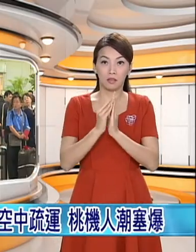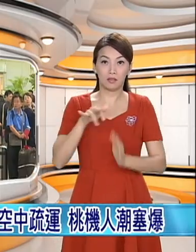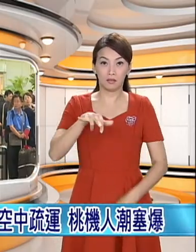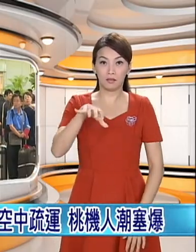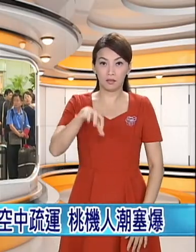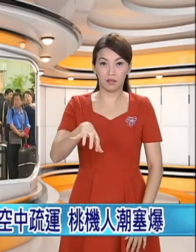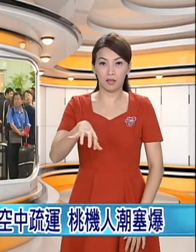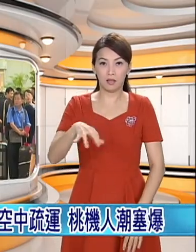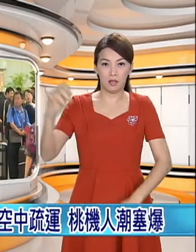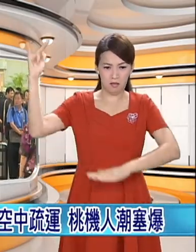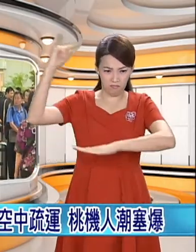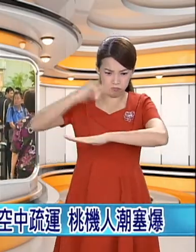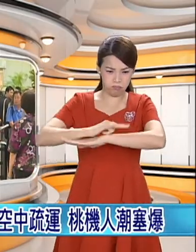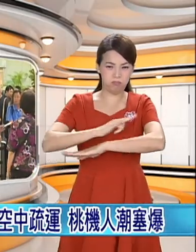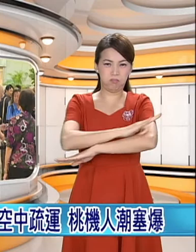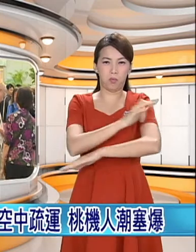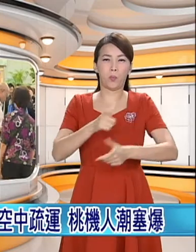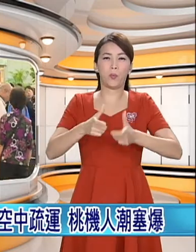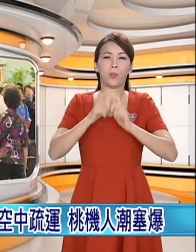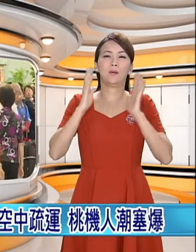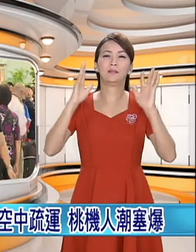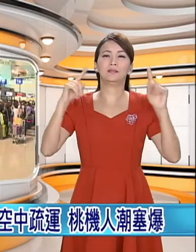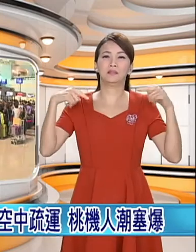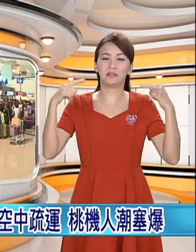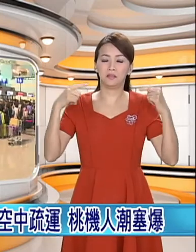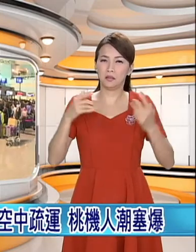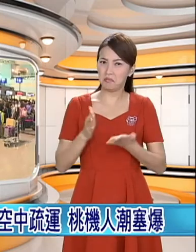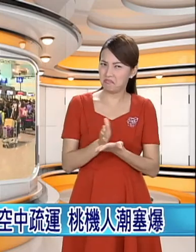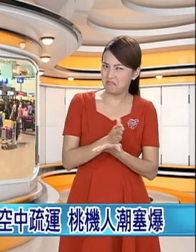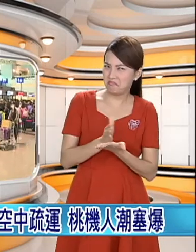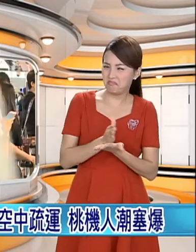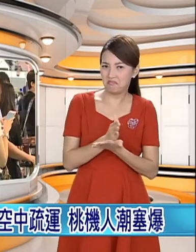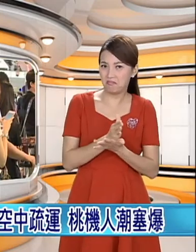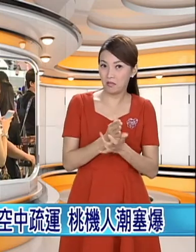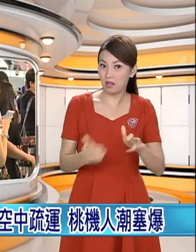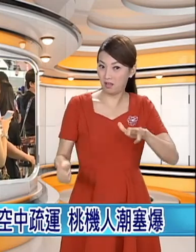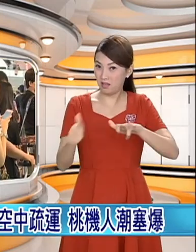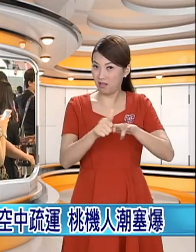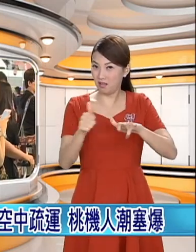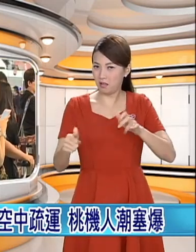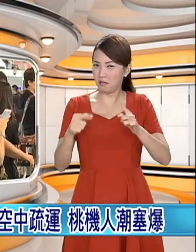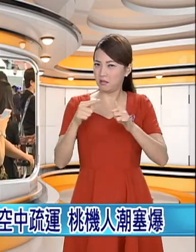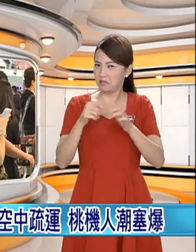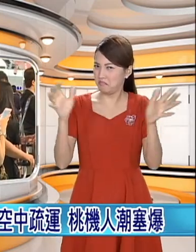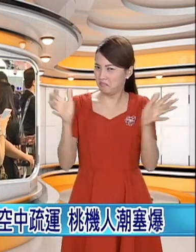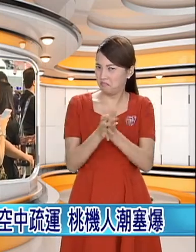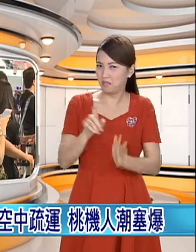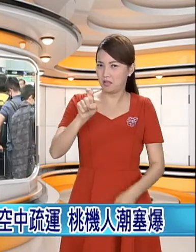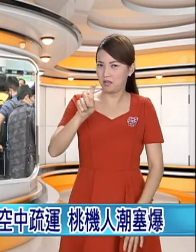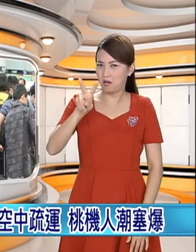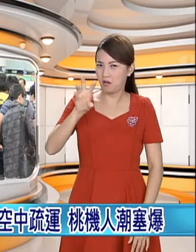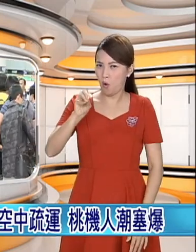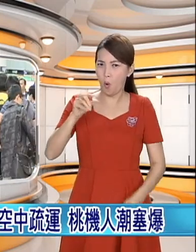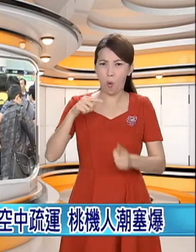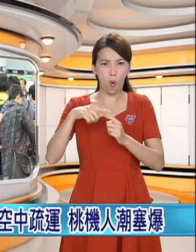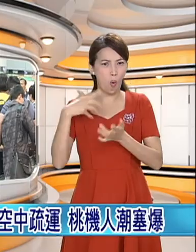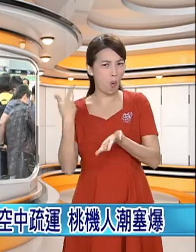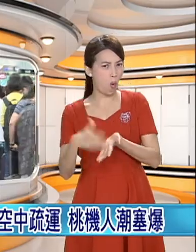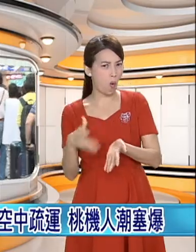机场已经恢复了正常起降，预估出入境旅客将会高达